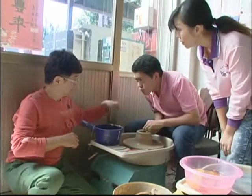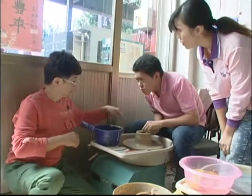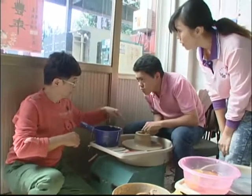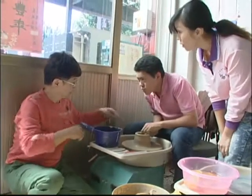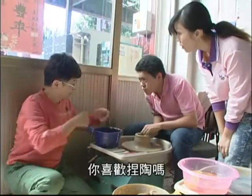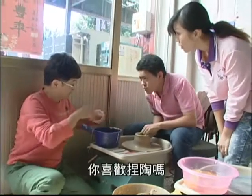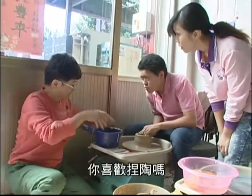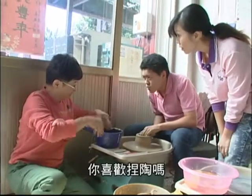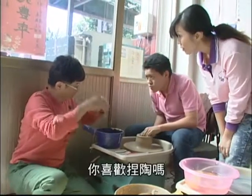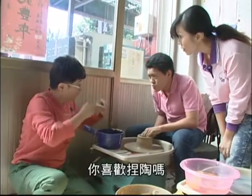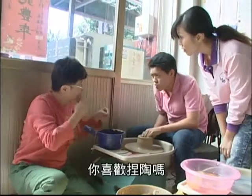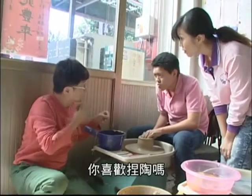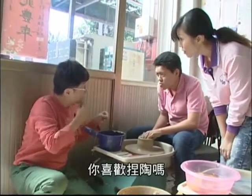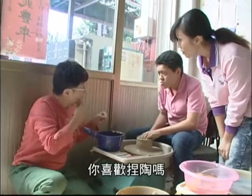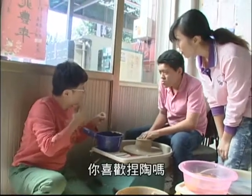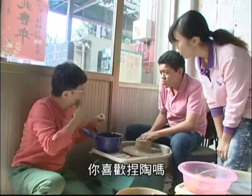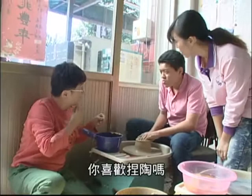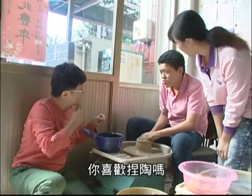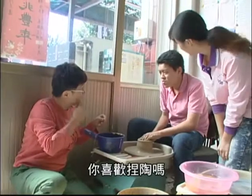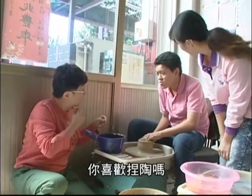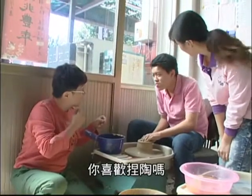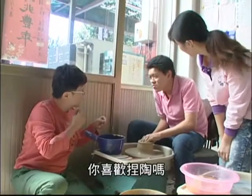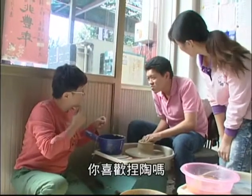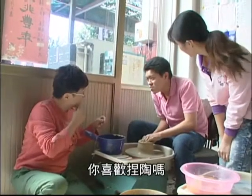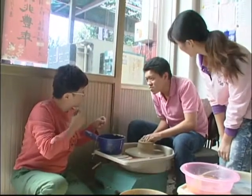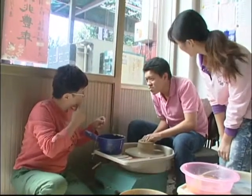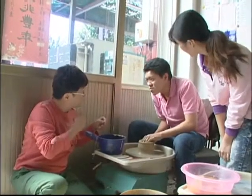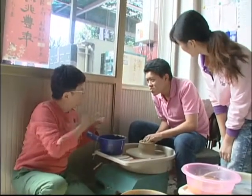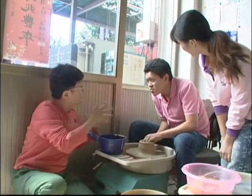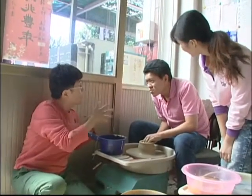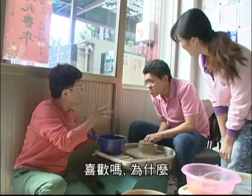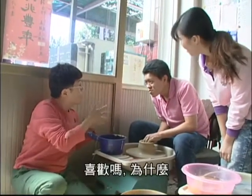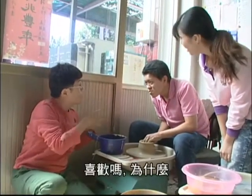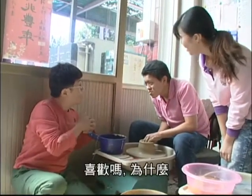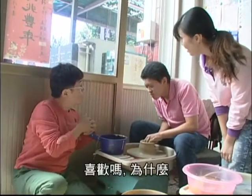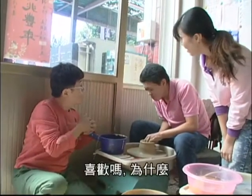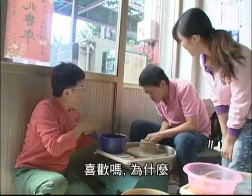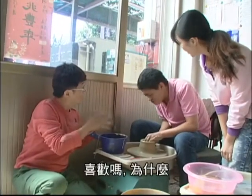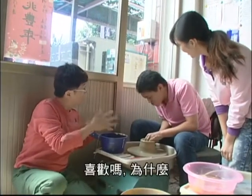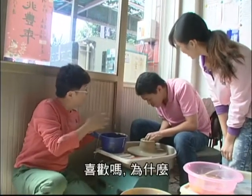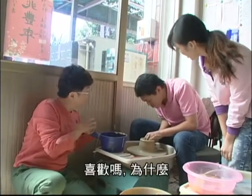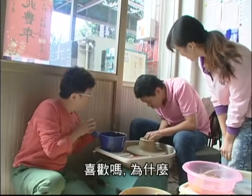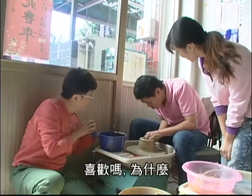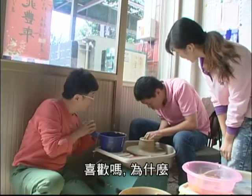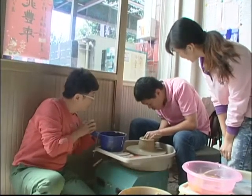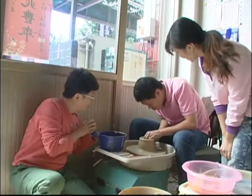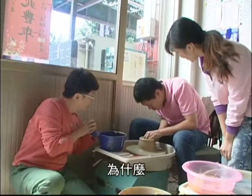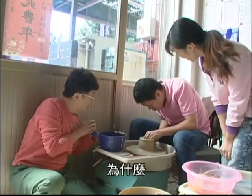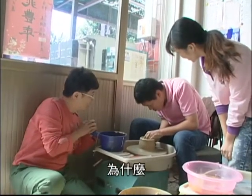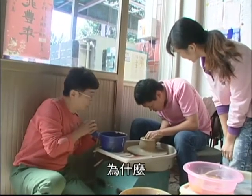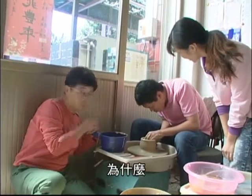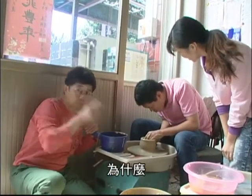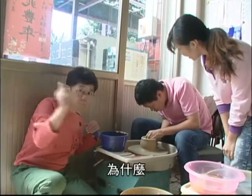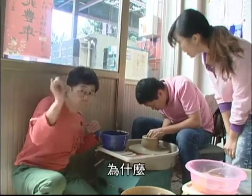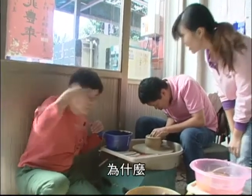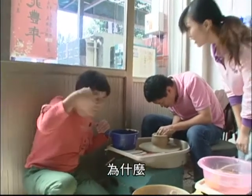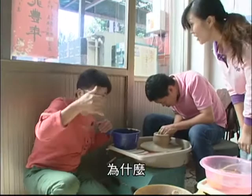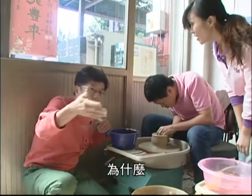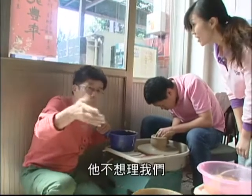你喜欢捏桃吗？啊，喜欢吗？为什么？为什么？他不想理我